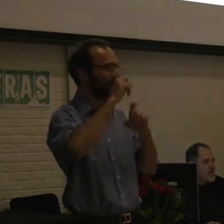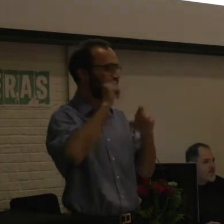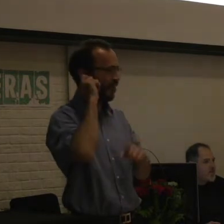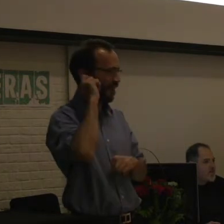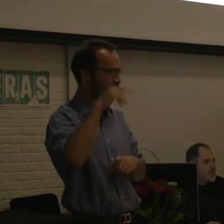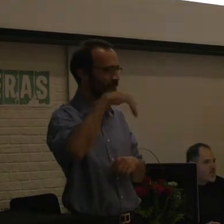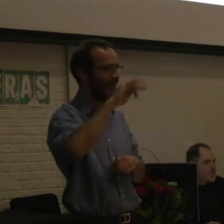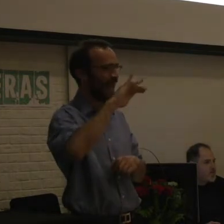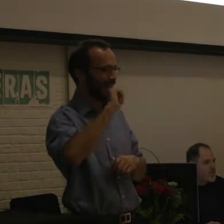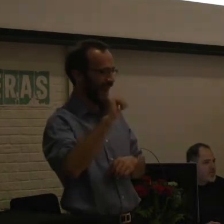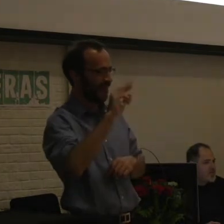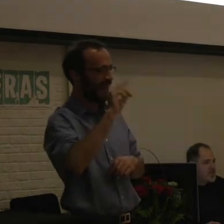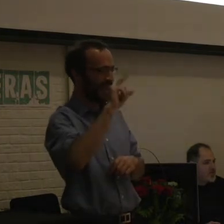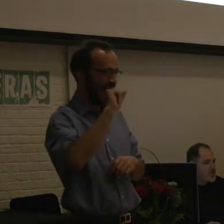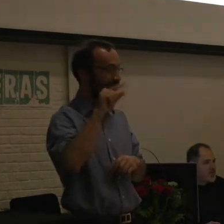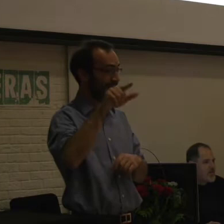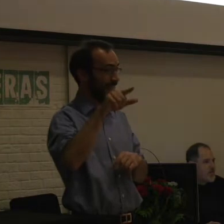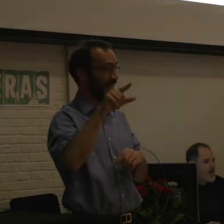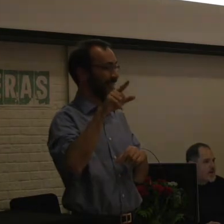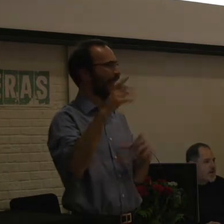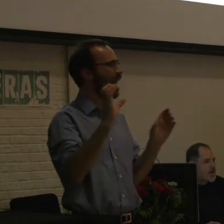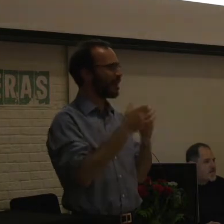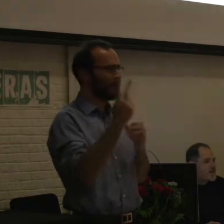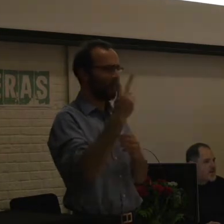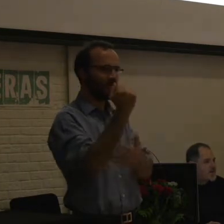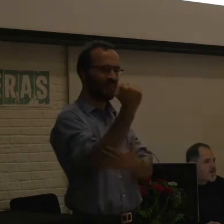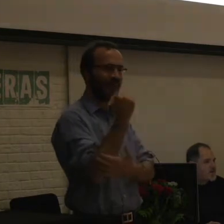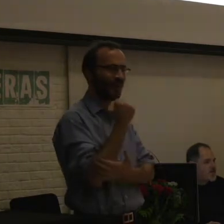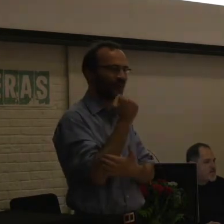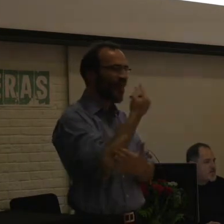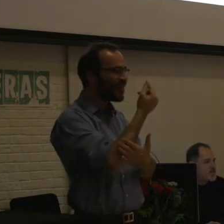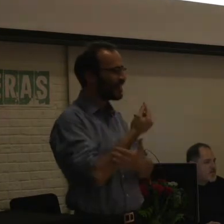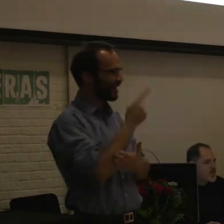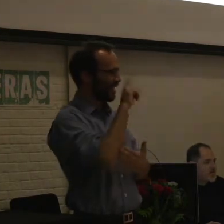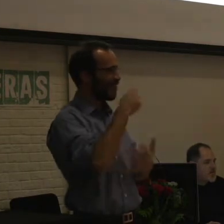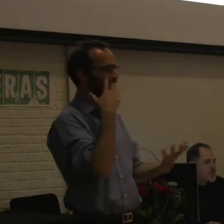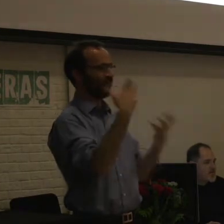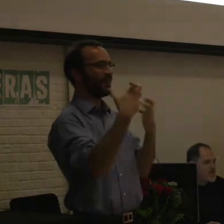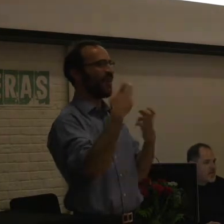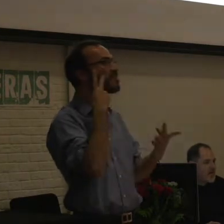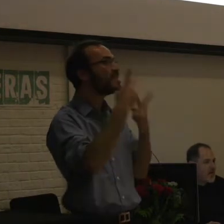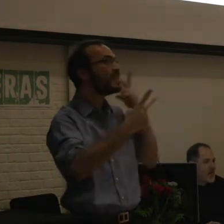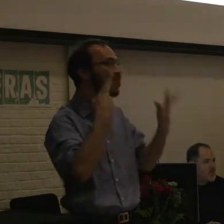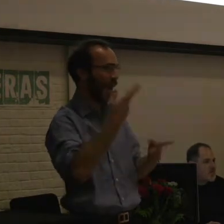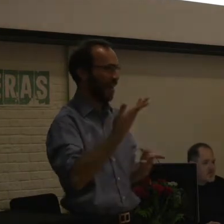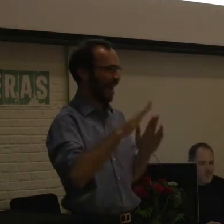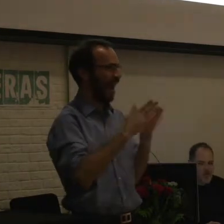han formado un equipo fantástico para dar ese aspecto tan visual, tan impactante al contenido del